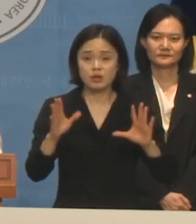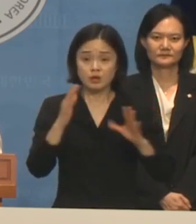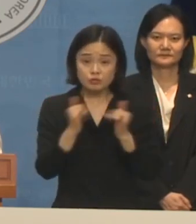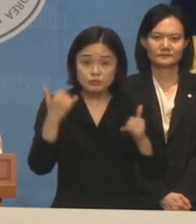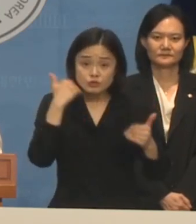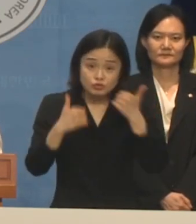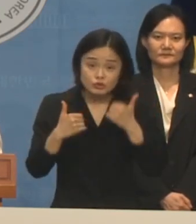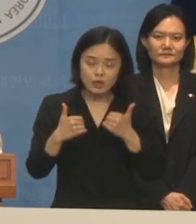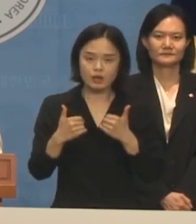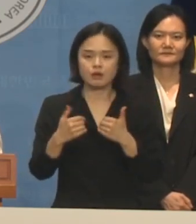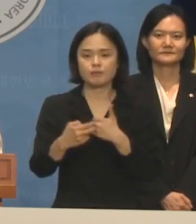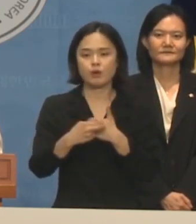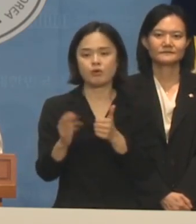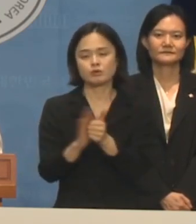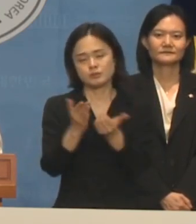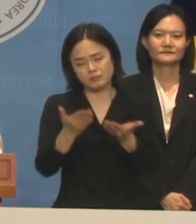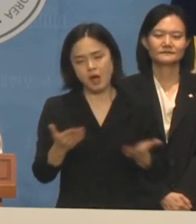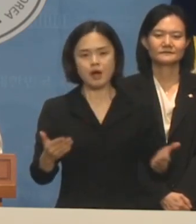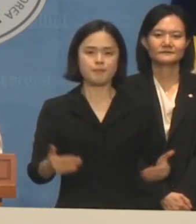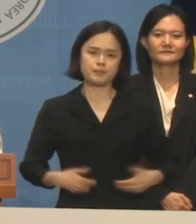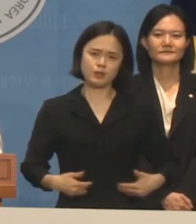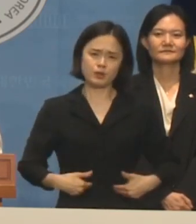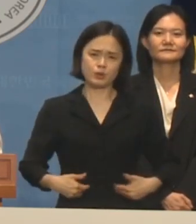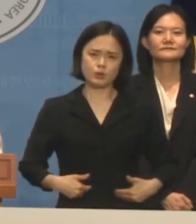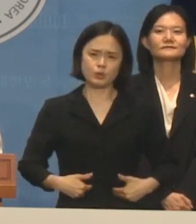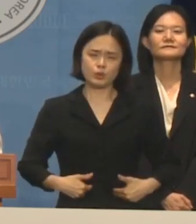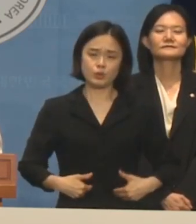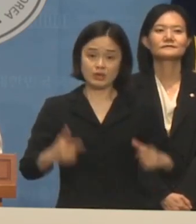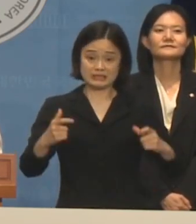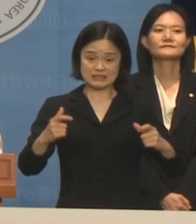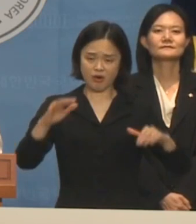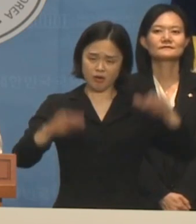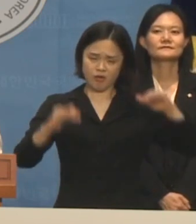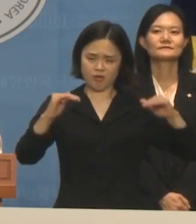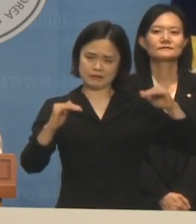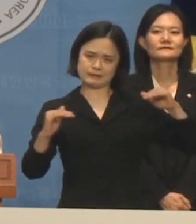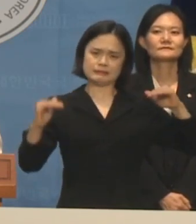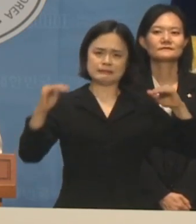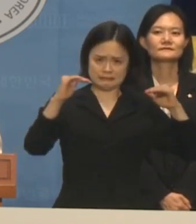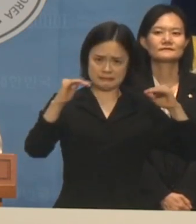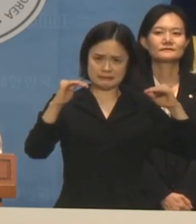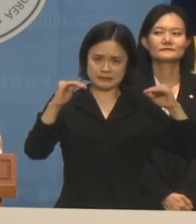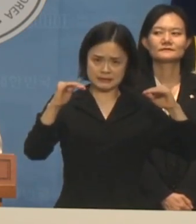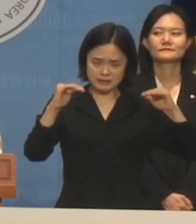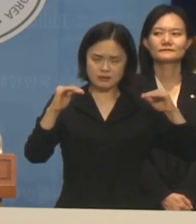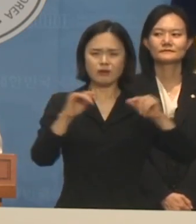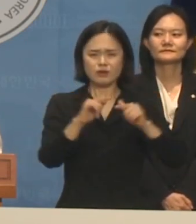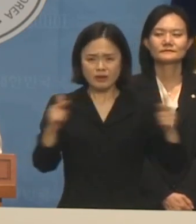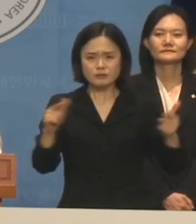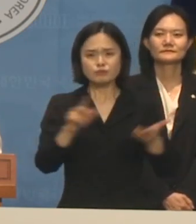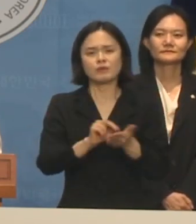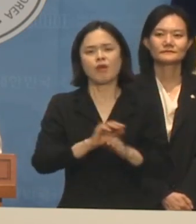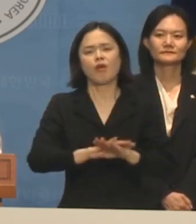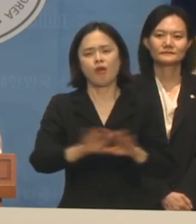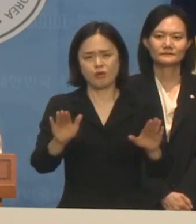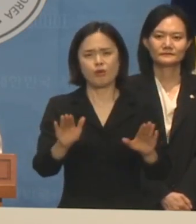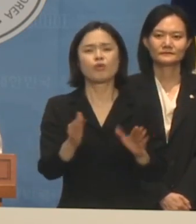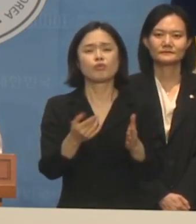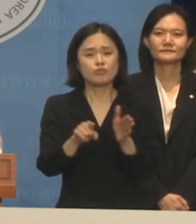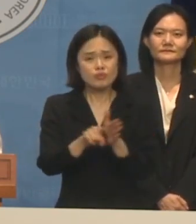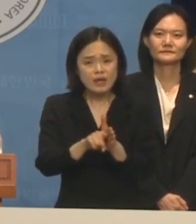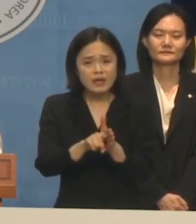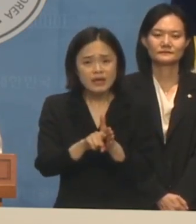간 의료 격차 해결, 의료 불평등 해소, 국가 위기 상황 등 지속 가능한 의료 체계